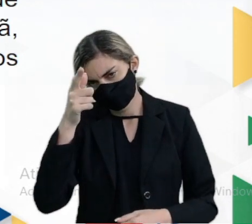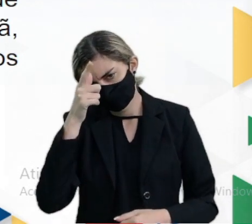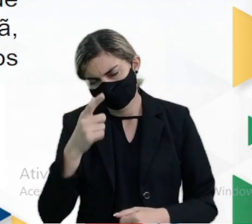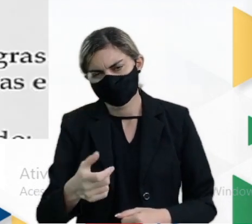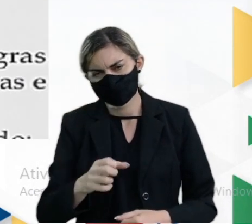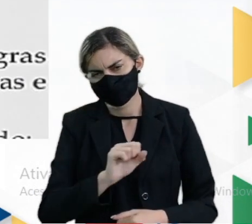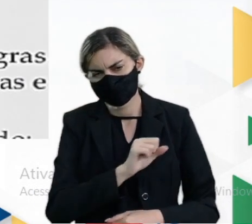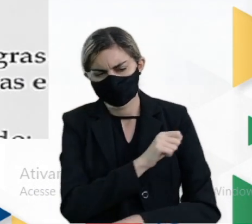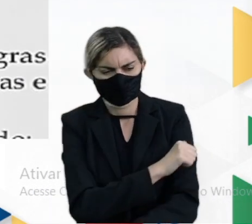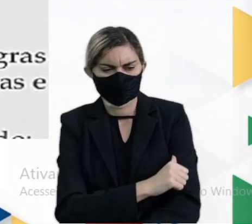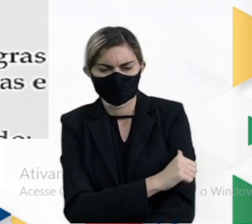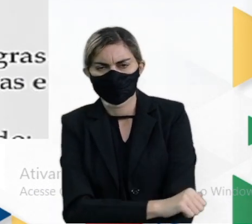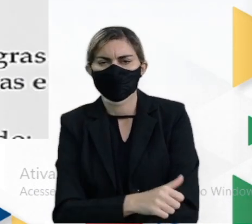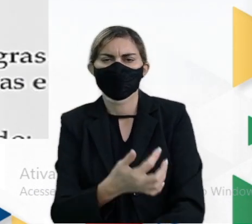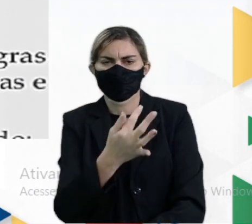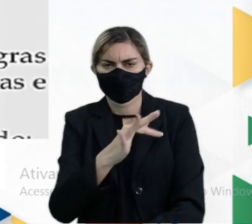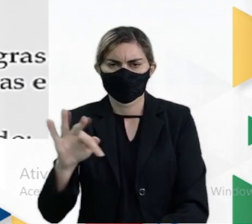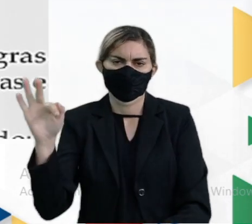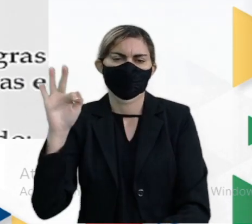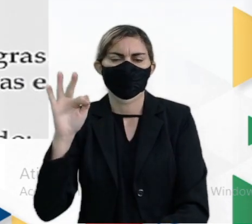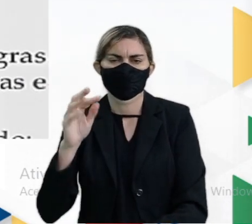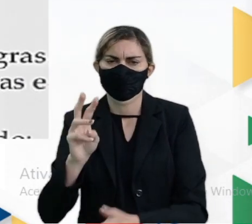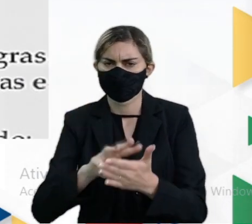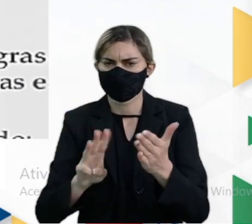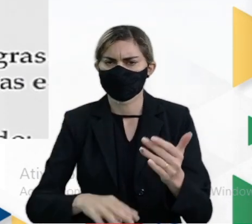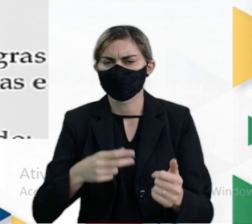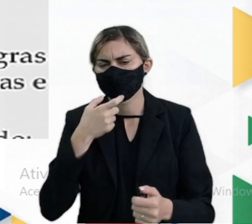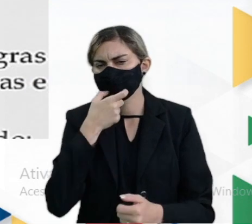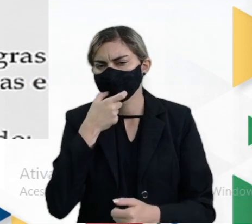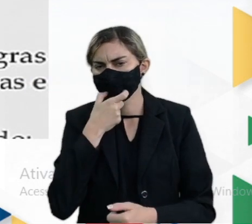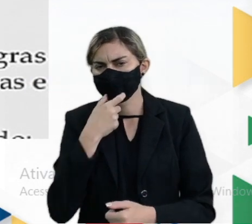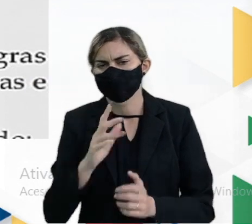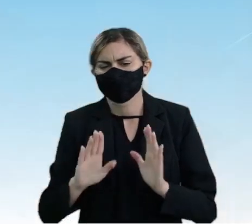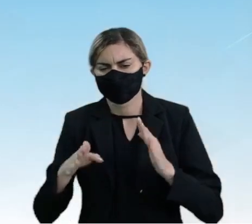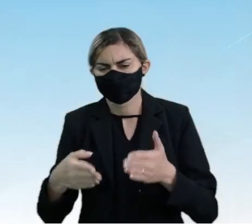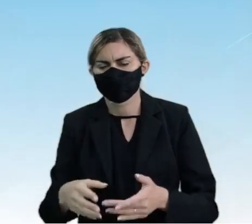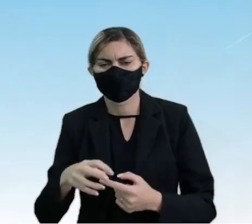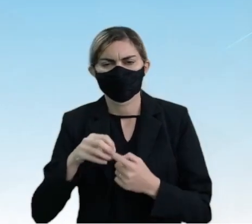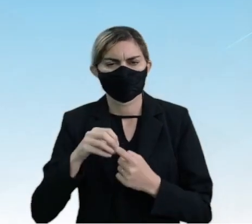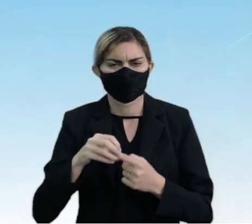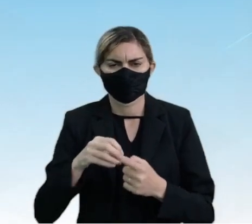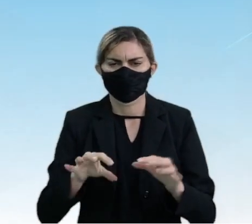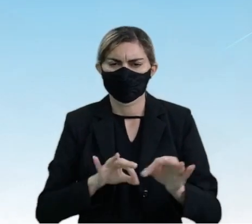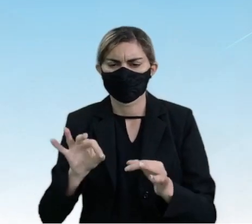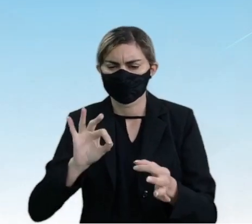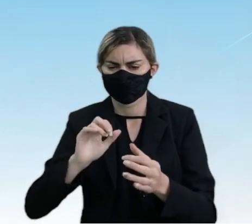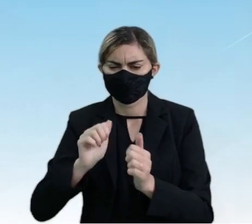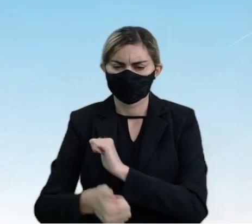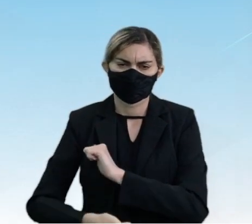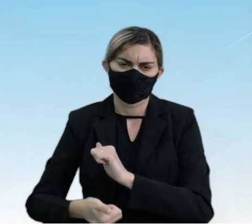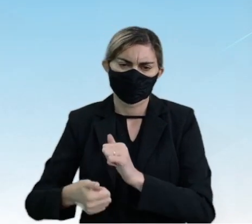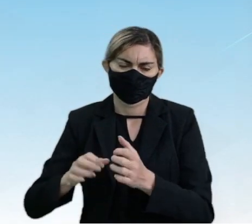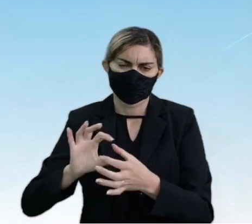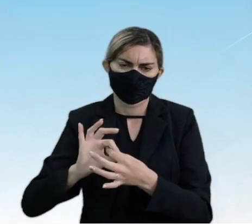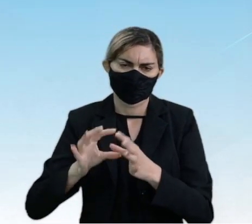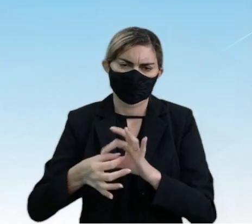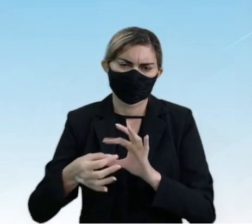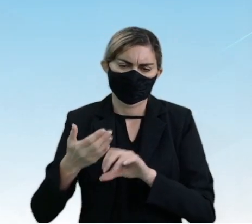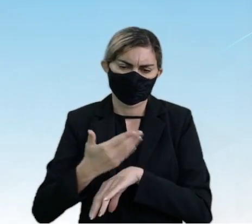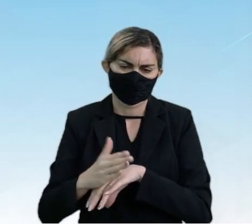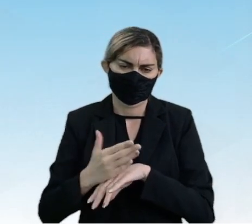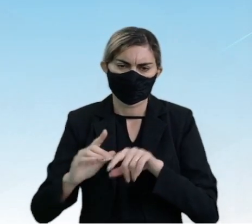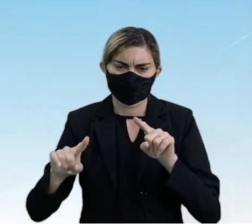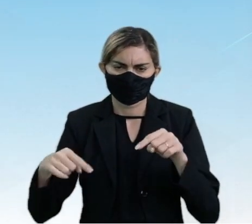método sueco e o método francês. Então, o método inglês ele veio ali dedicado unicamente para a elaboração de jogos e atividades atléticas.